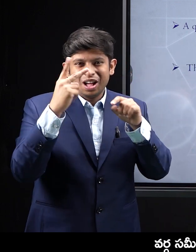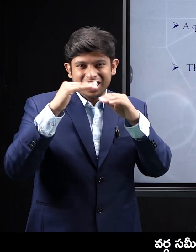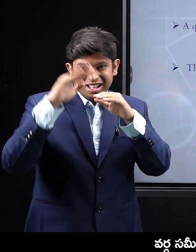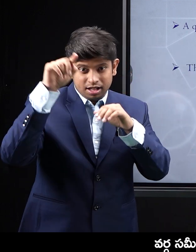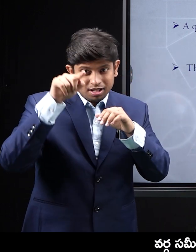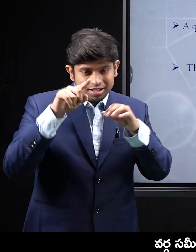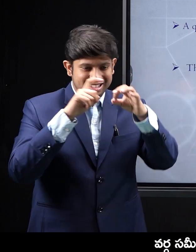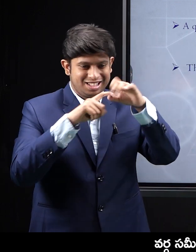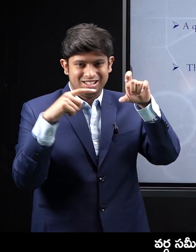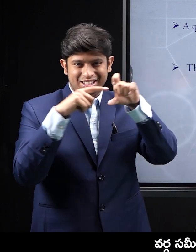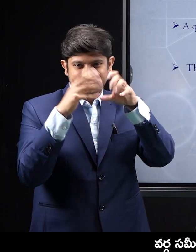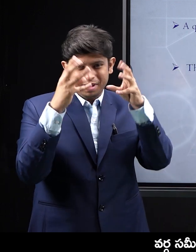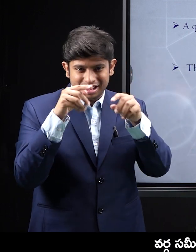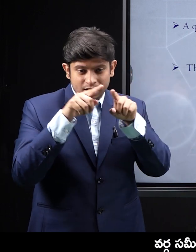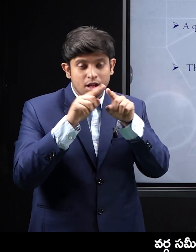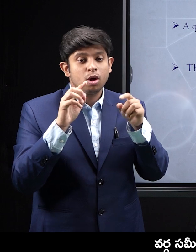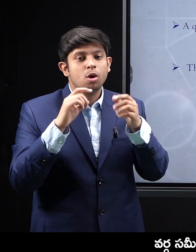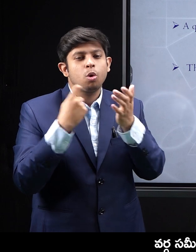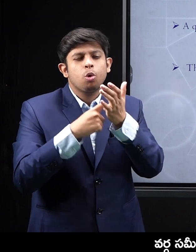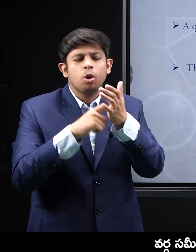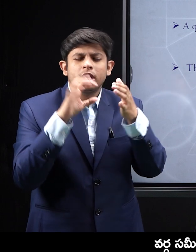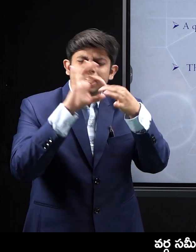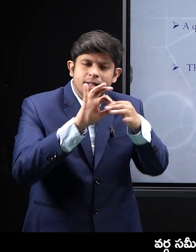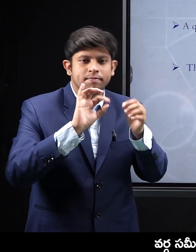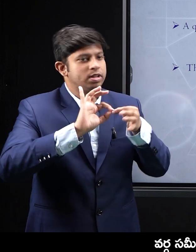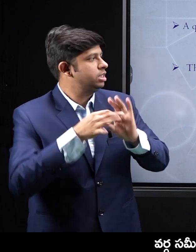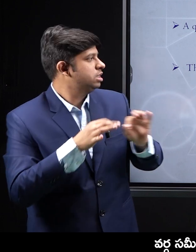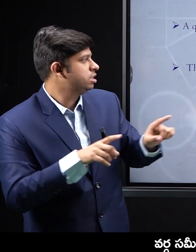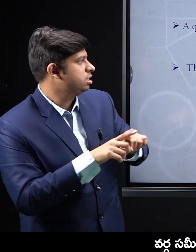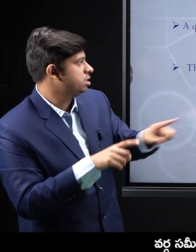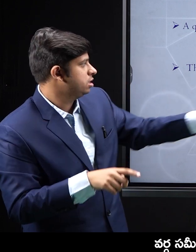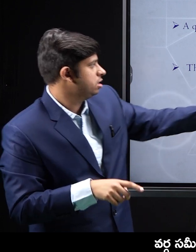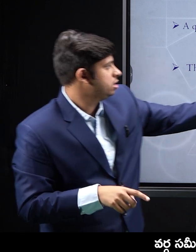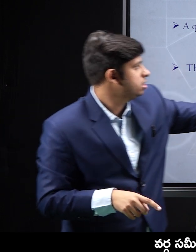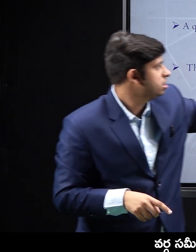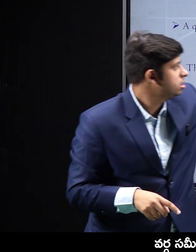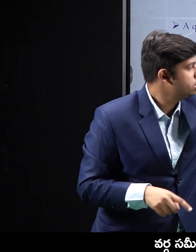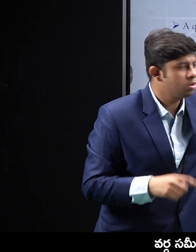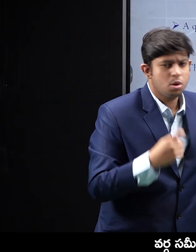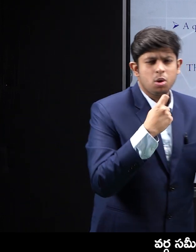మూలాలు -b ± √b² -